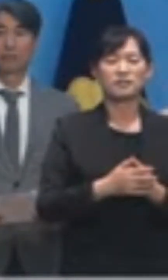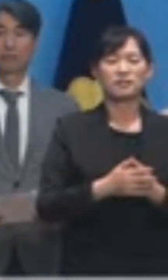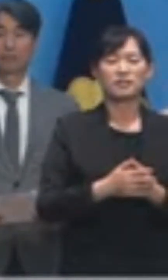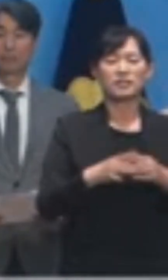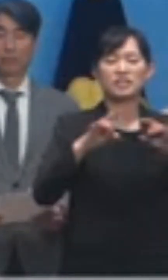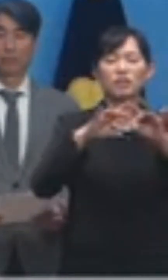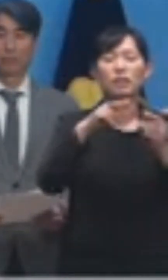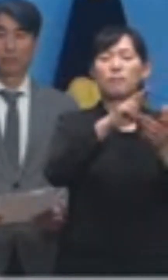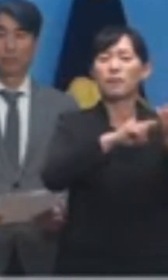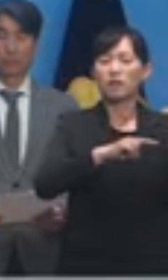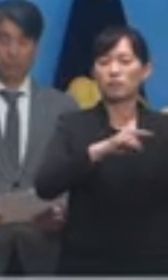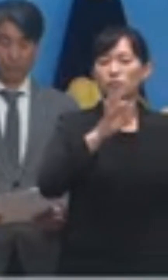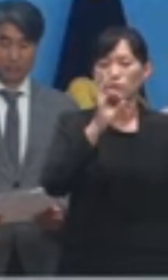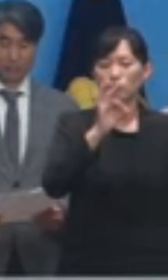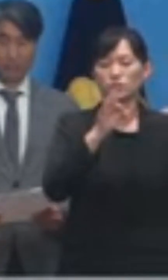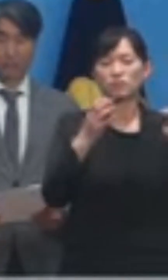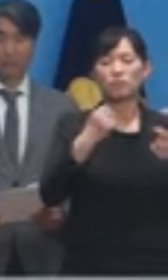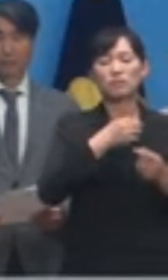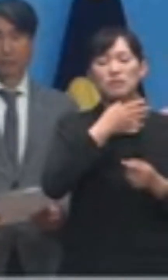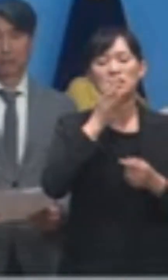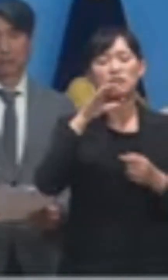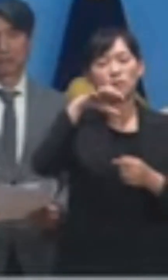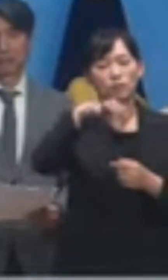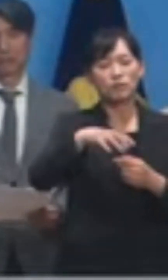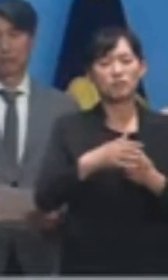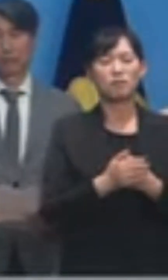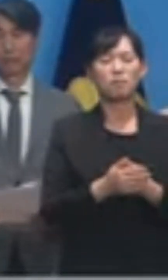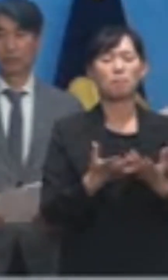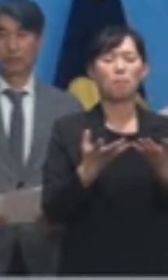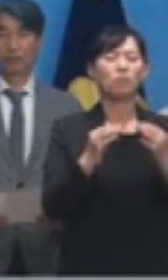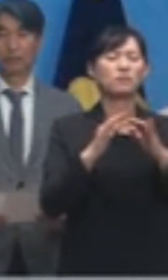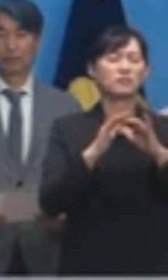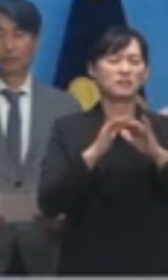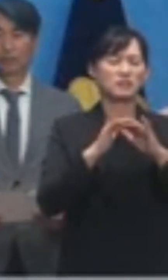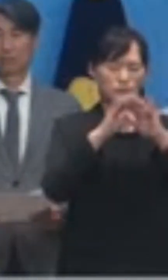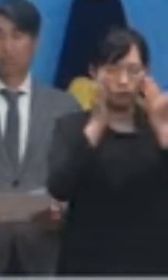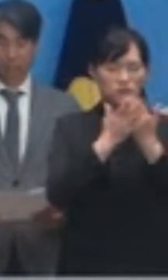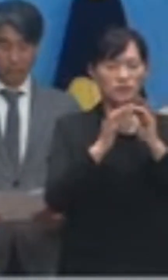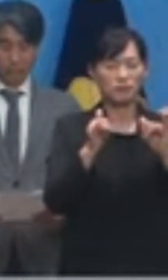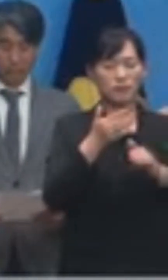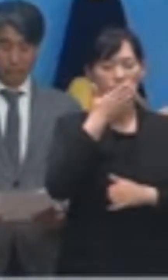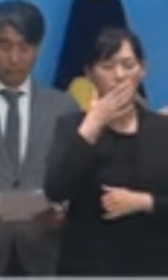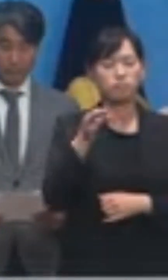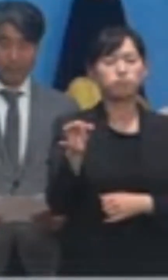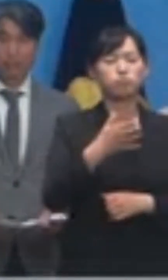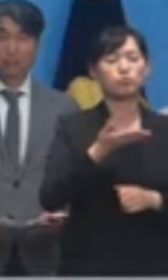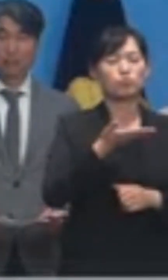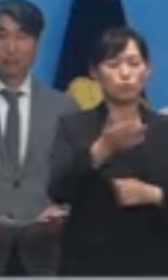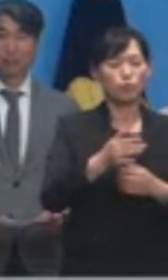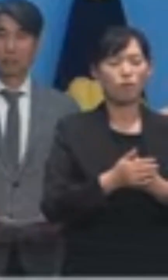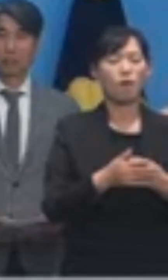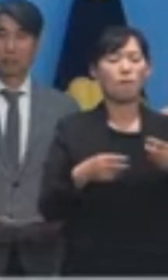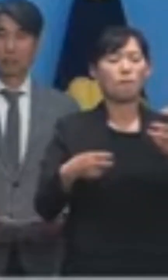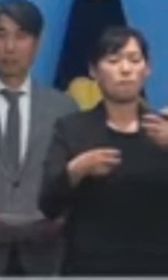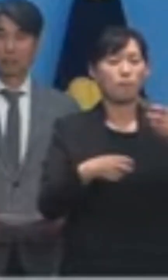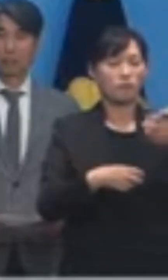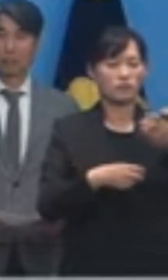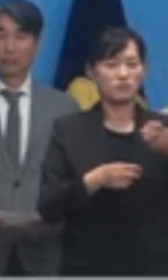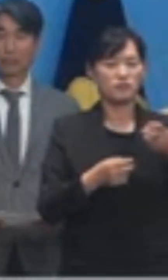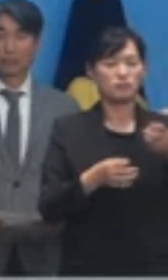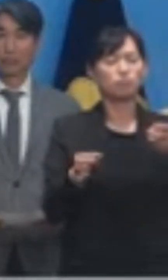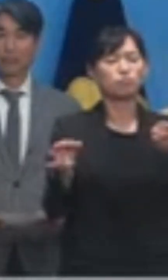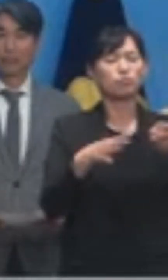전기를 팔아서 번 돈을 가지고 경로당에서 모든 주민들의 식사를 무상으로 제공하고 마을 버스를 무상으로 운영하고